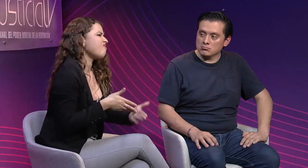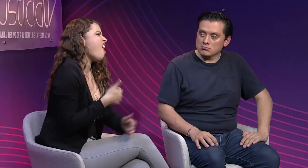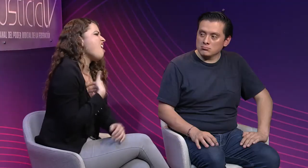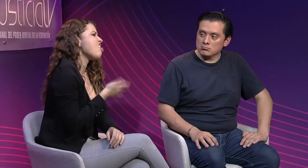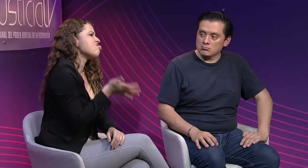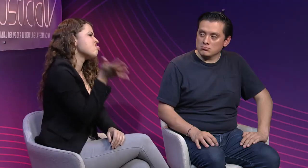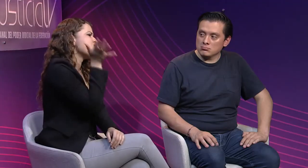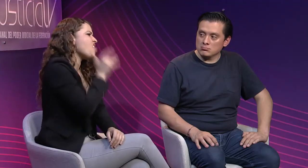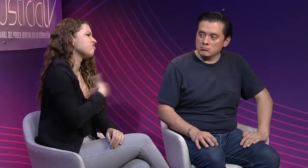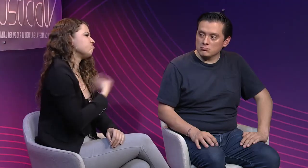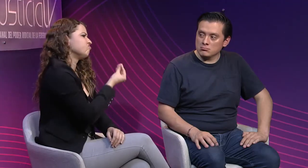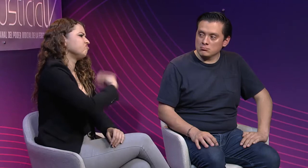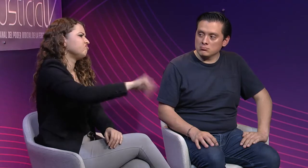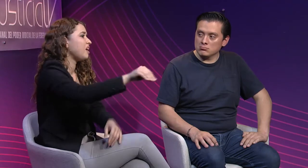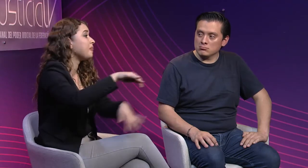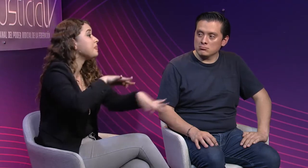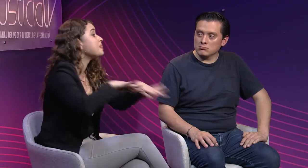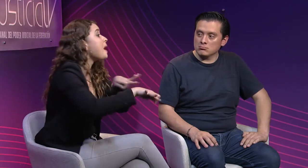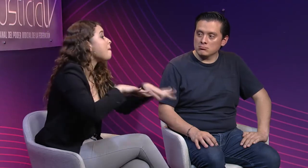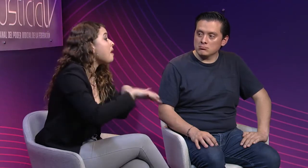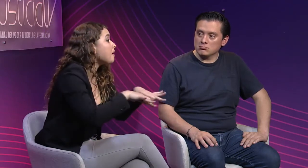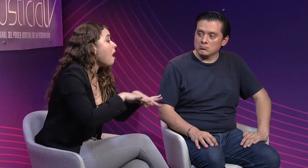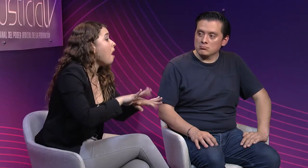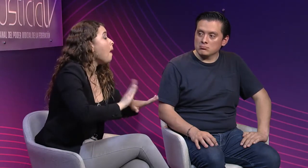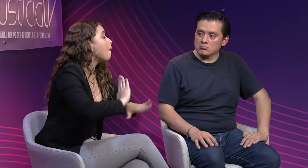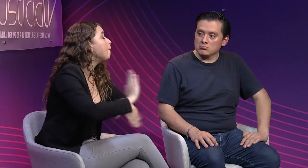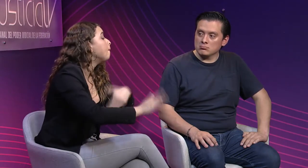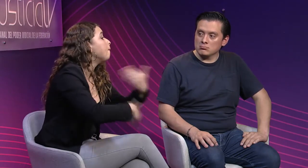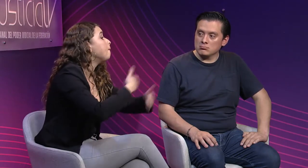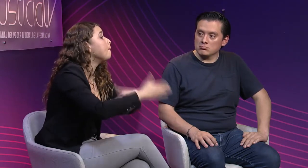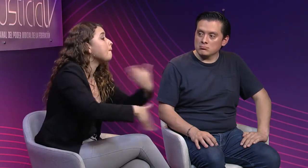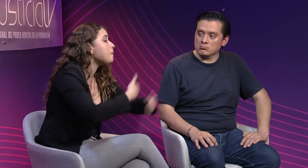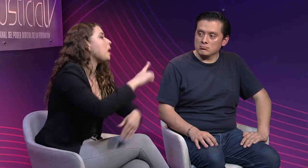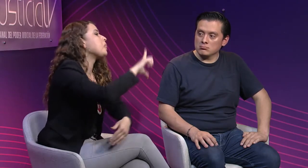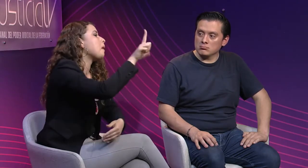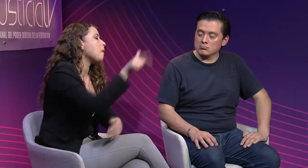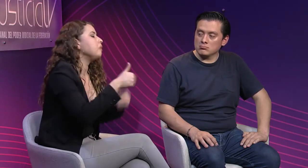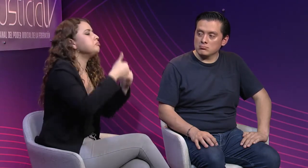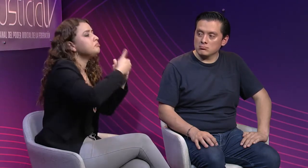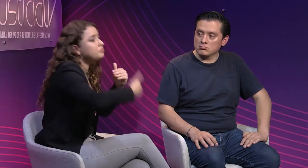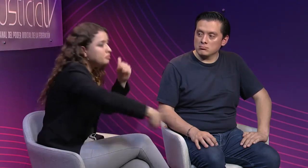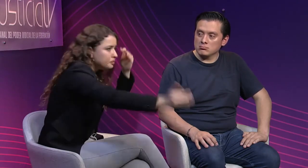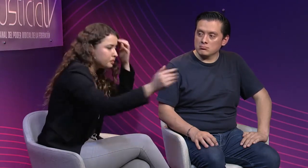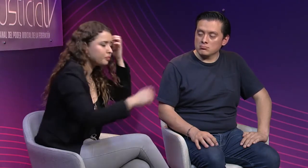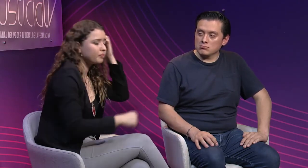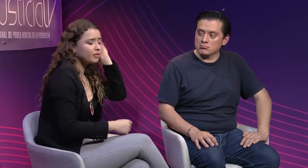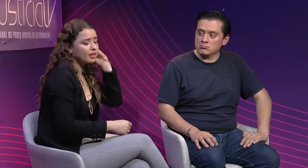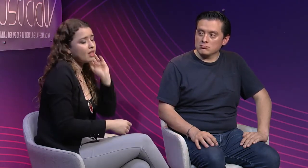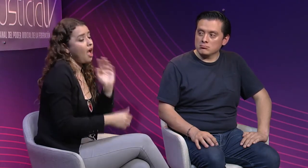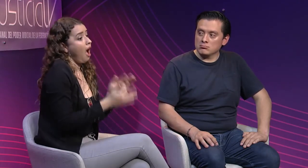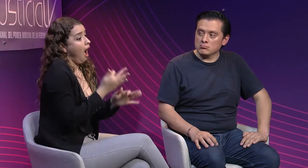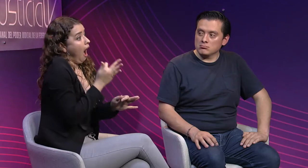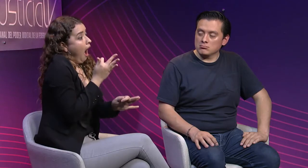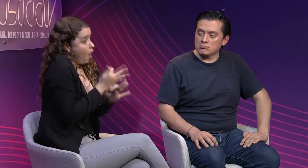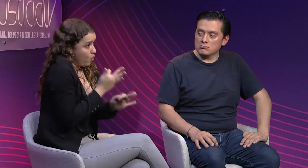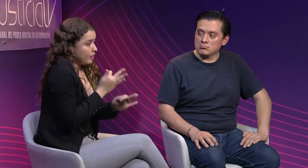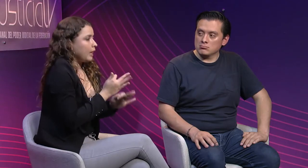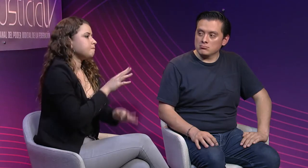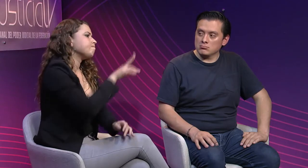porque sinceramente fue muy, muy pesado, ¿no? Estudiarla. Y bueno, pues después me inserté a la vida laboral